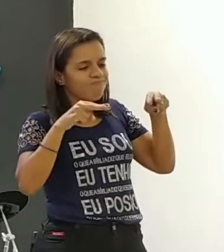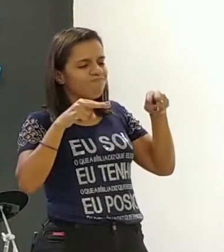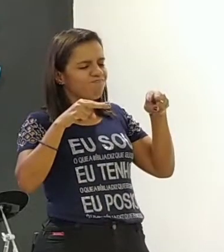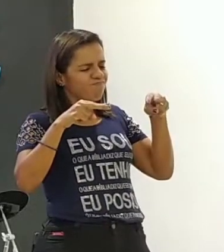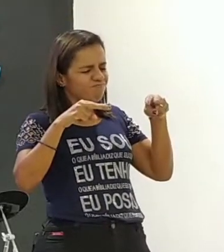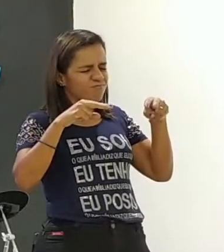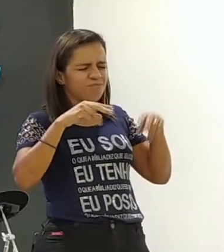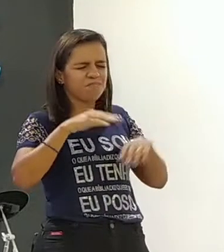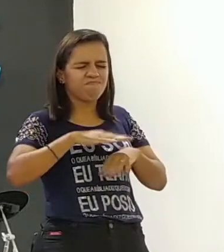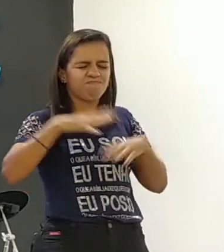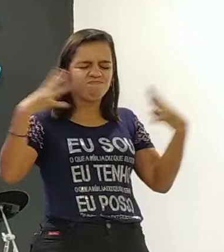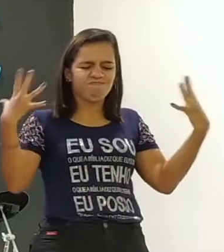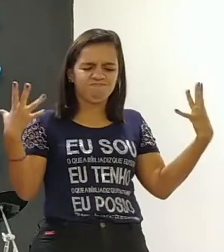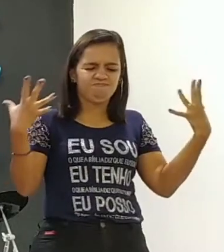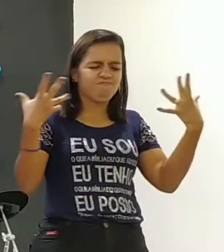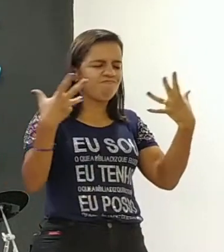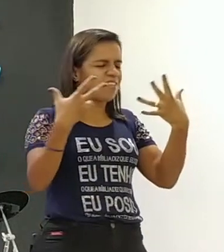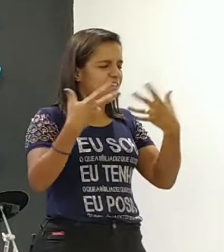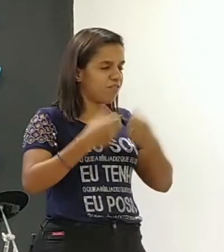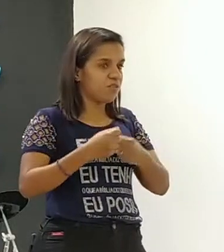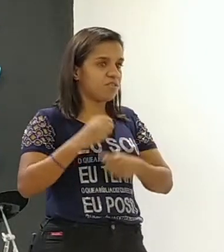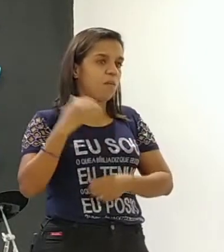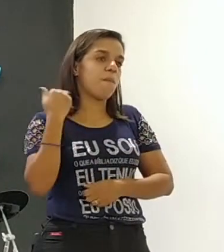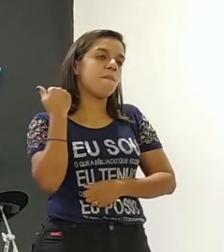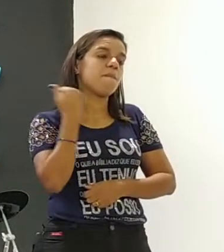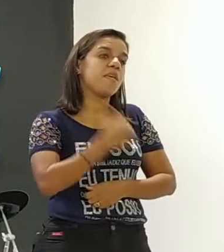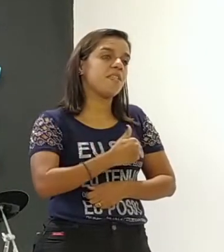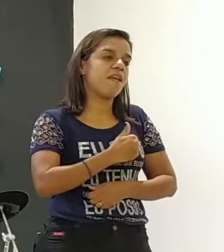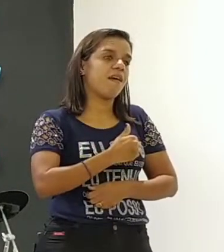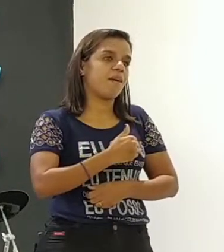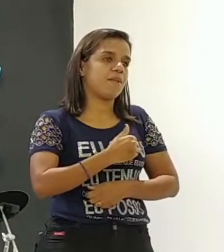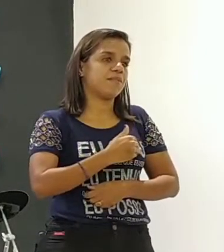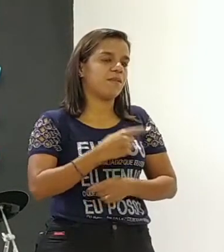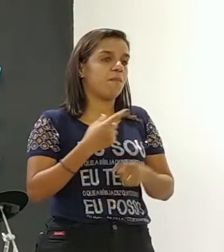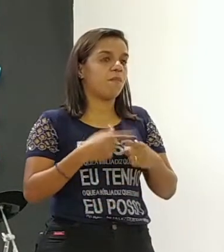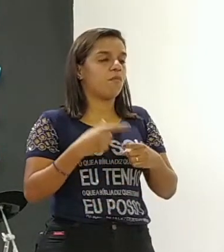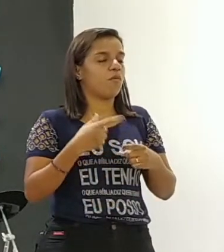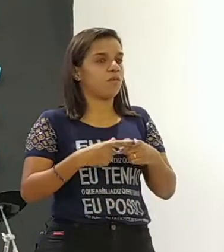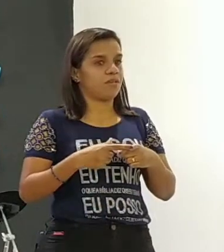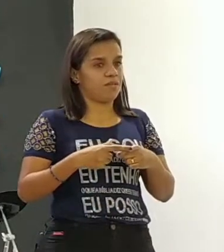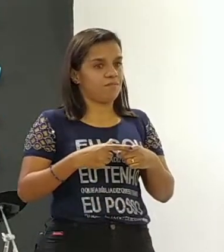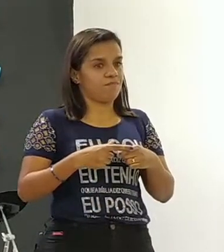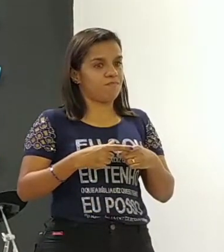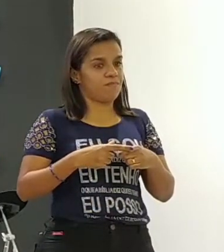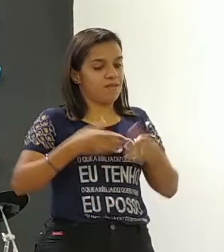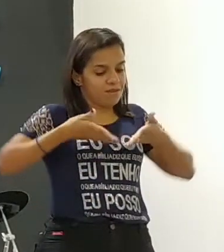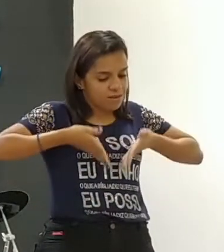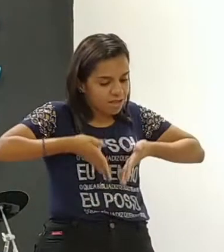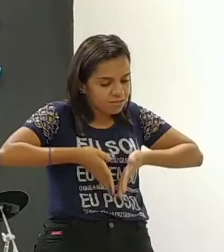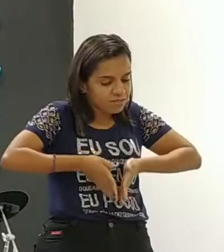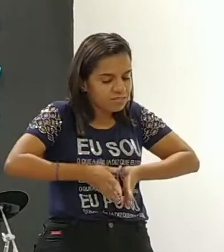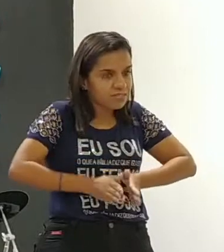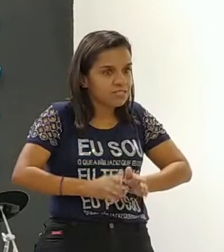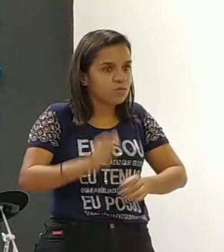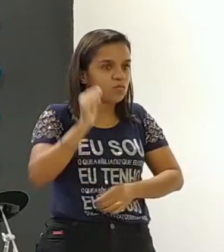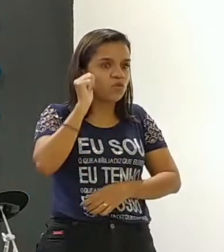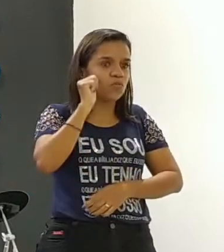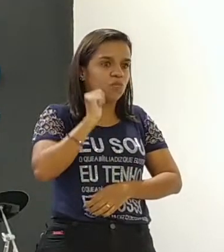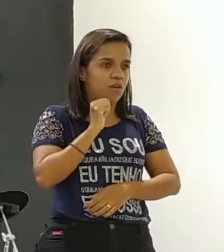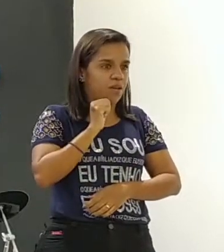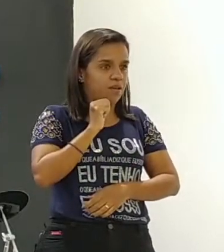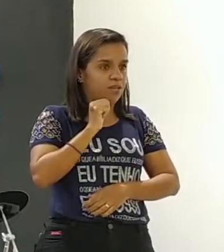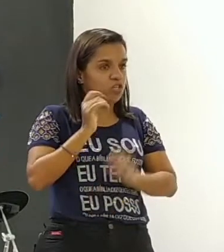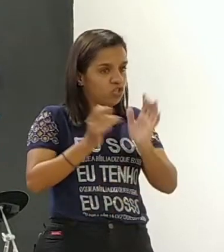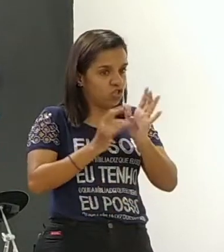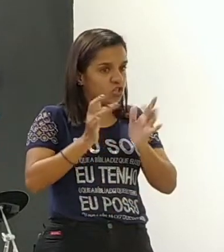a pena ter perdido a minha cabeça. Quando Jesus virou e falou: nascido de mulher, não há ninguém